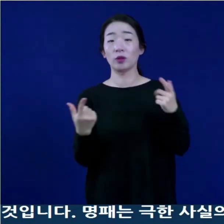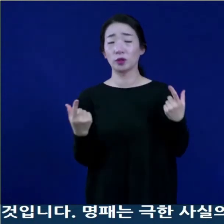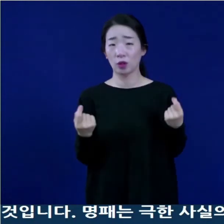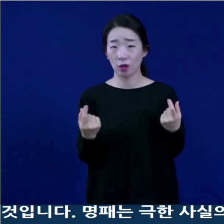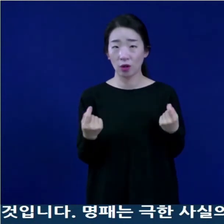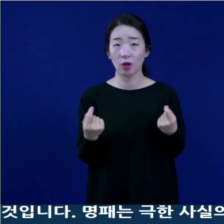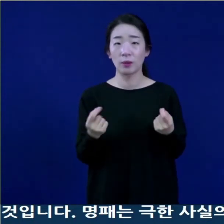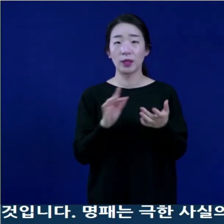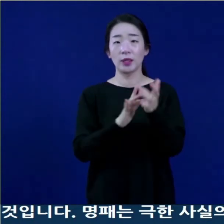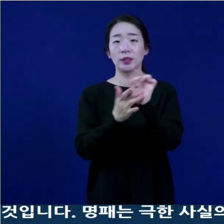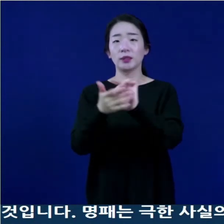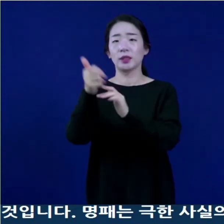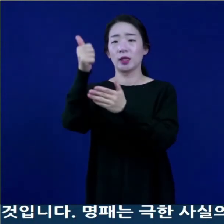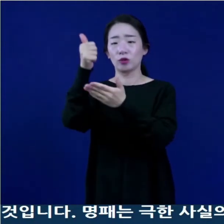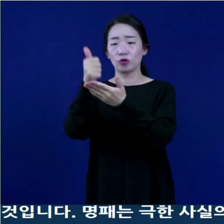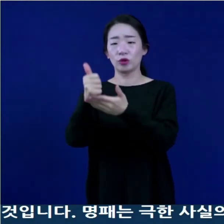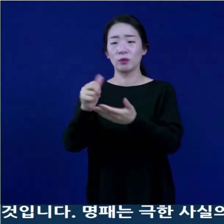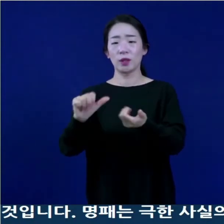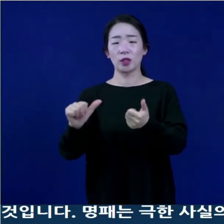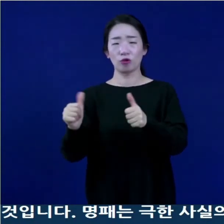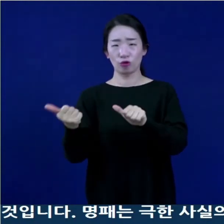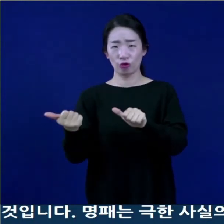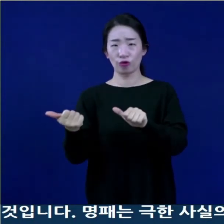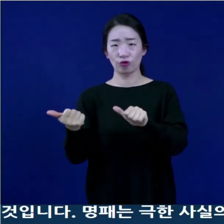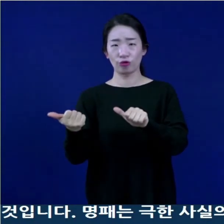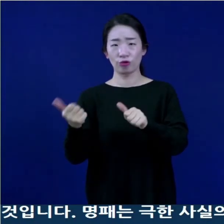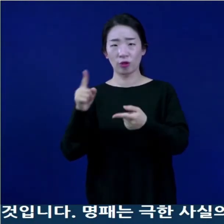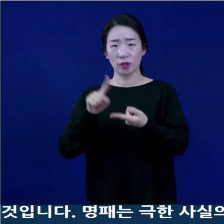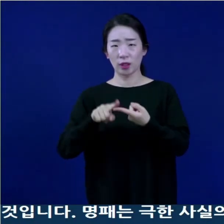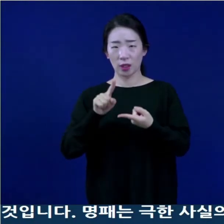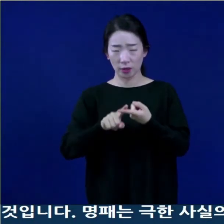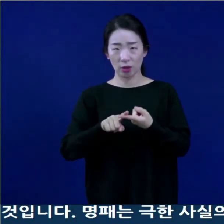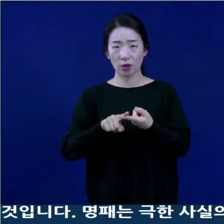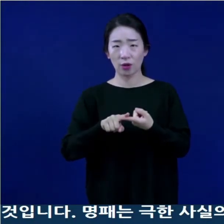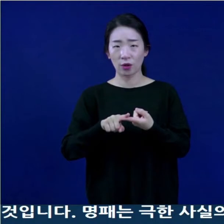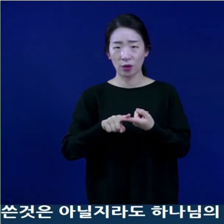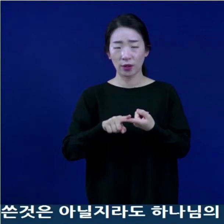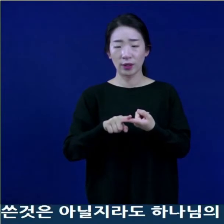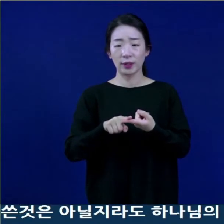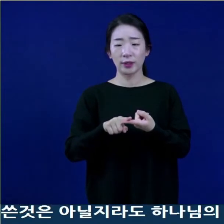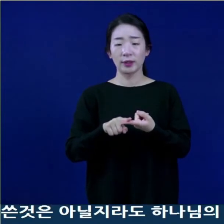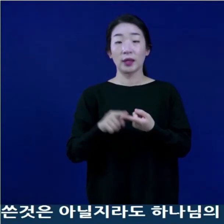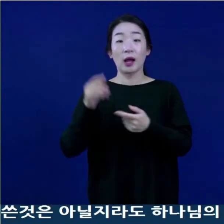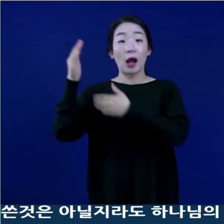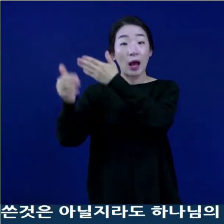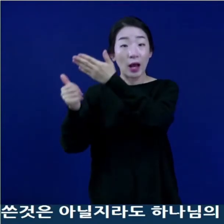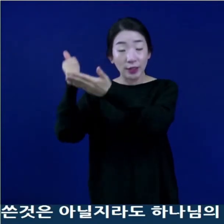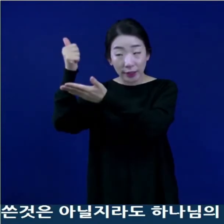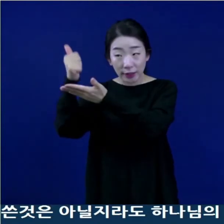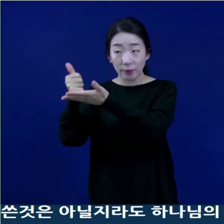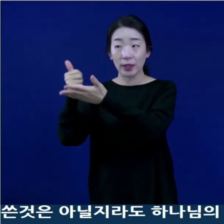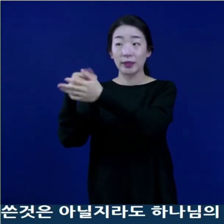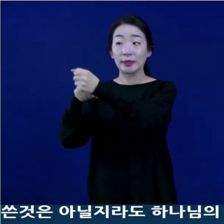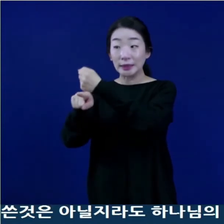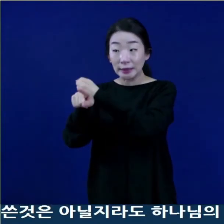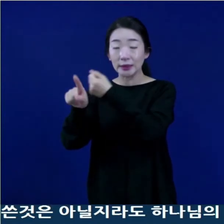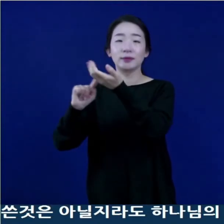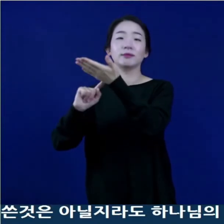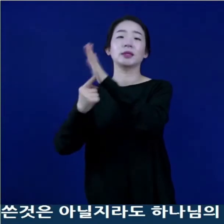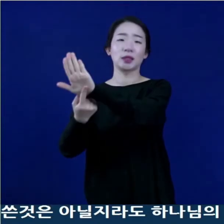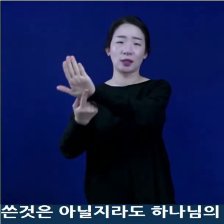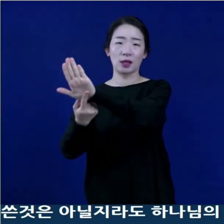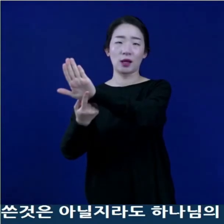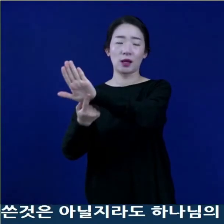예수의 죽음에 관하여 당시 권력자들이 피력한 설익은 생각을 통해서 오히려 하나님의 뜻이 드러난 것이라고 볼